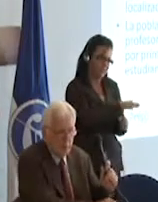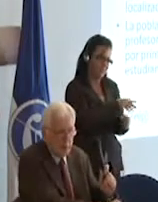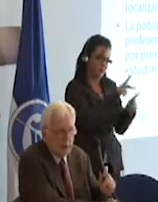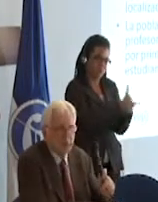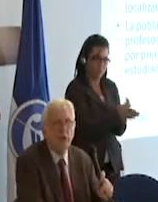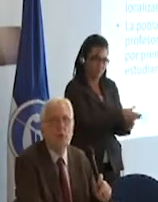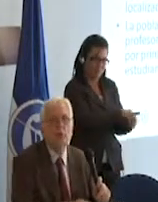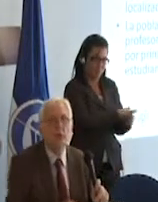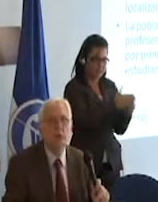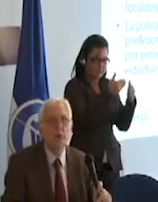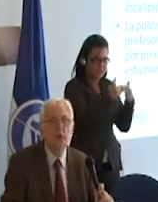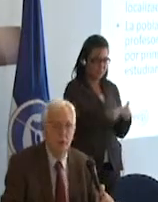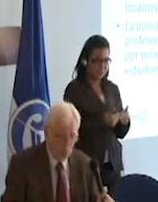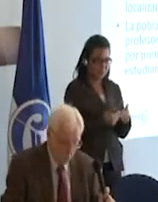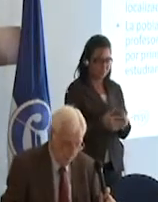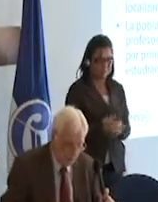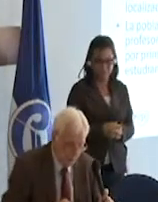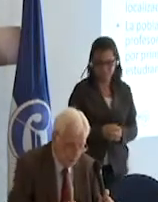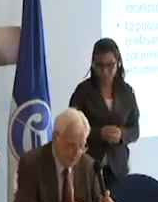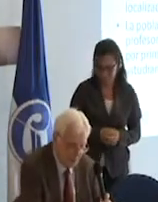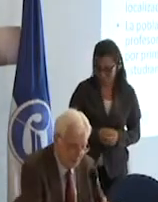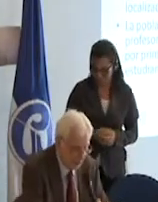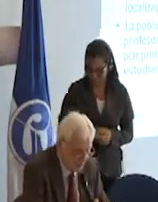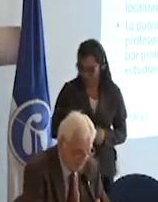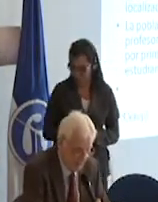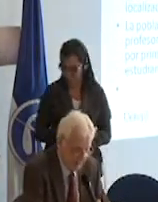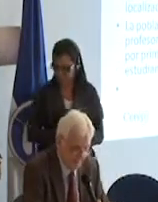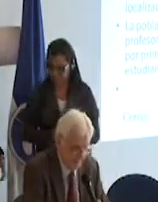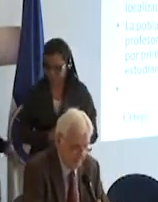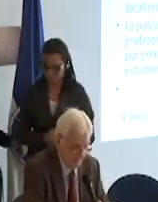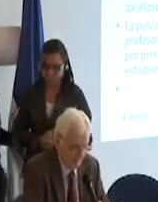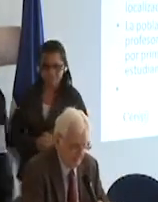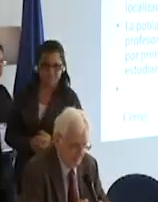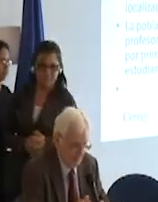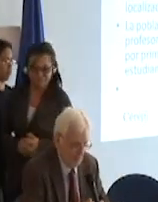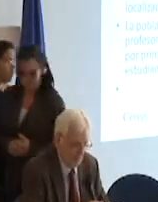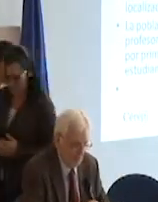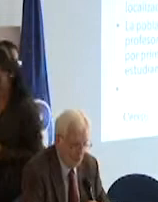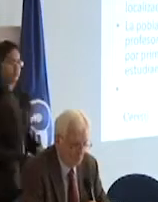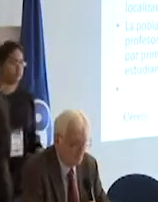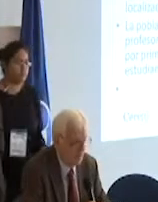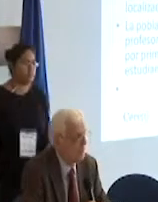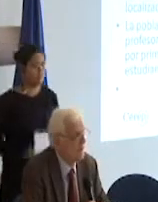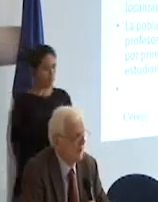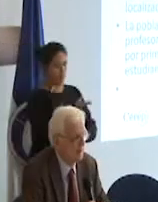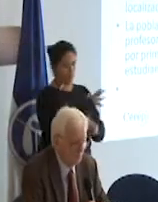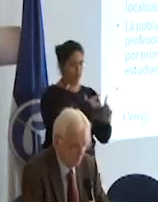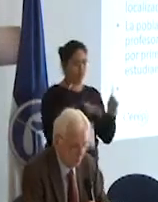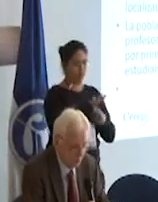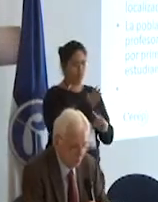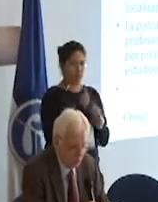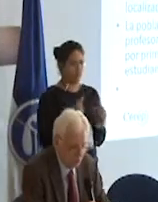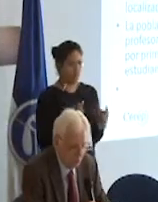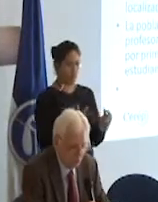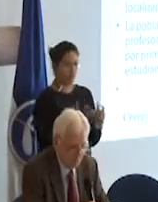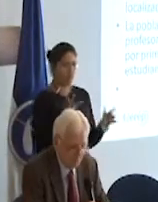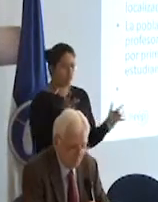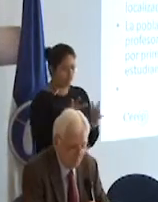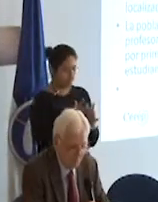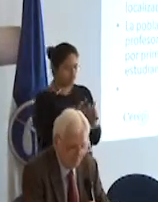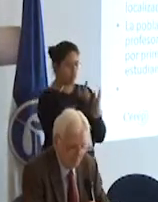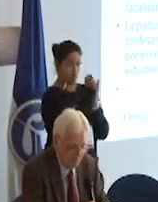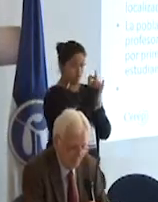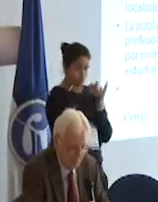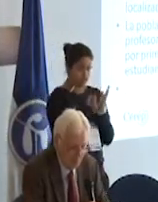de discapacidad. Este es el contexto. Rápidamente, las encuestas. Con respecto a